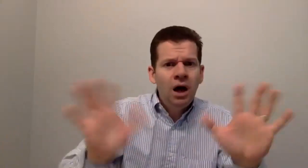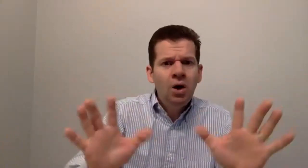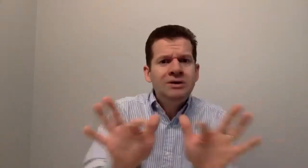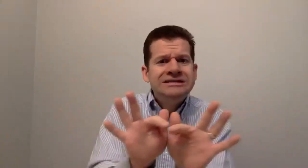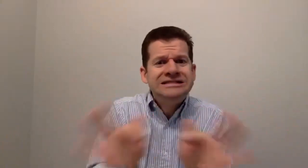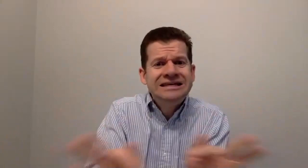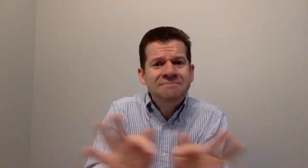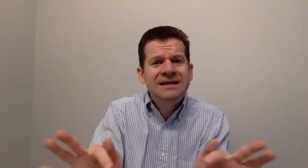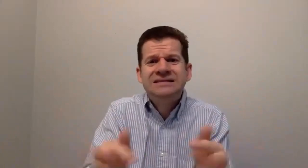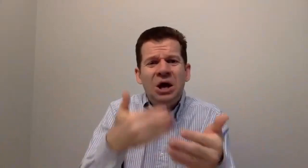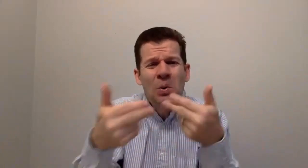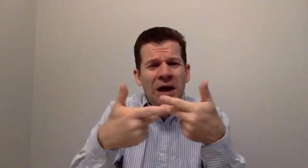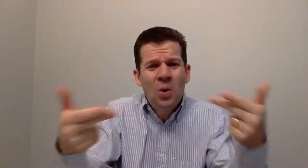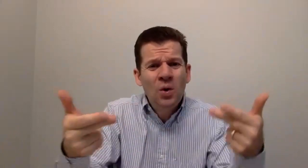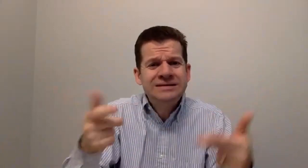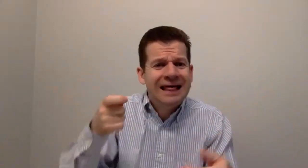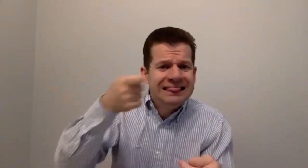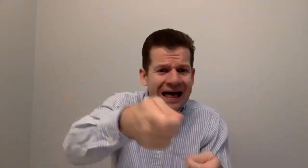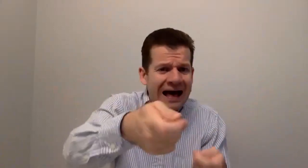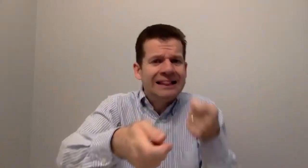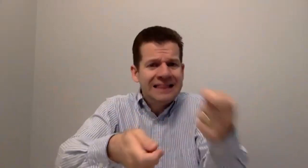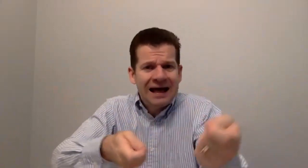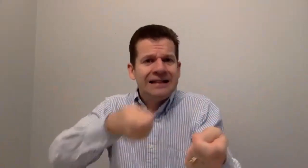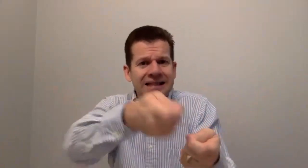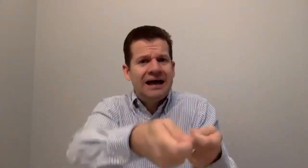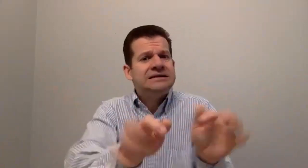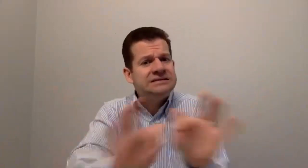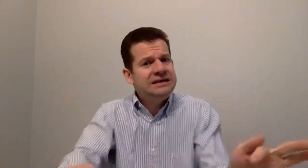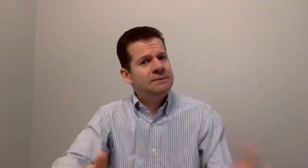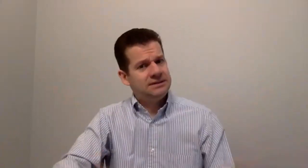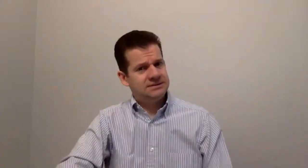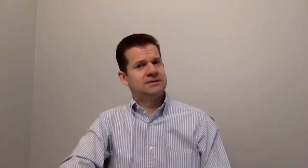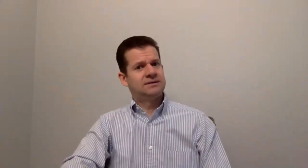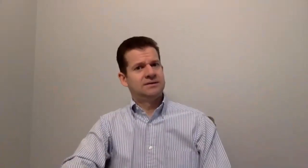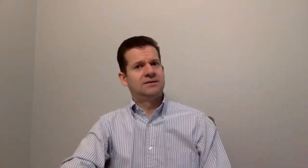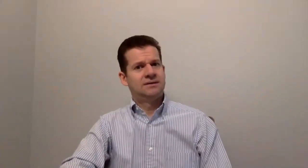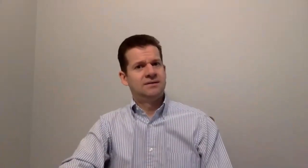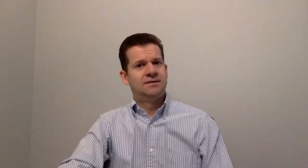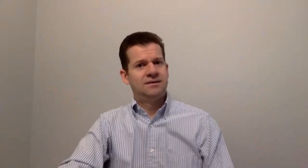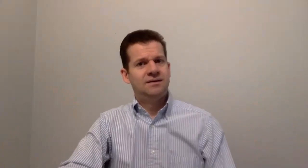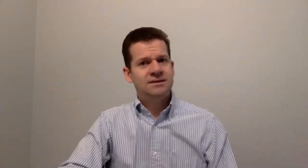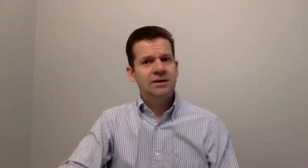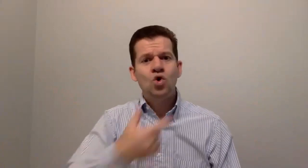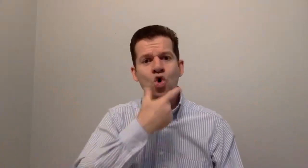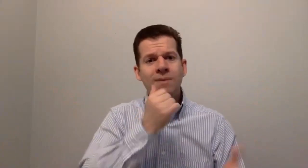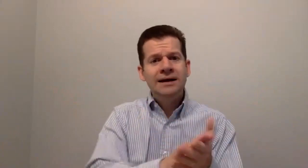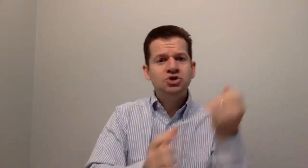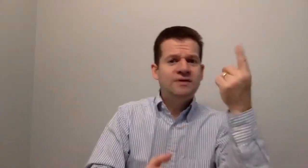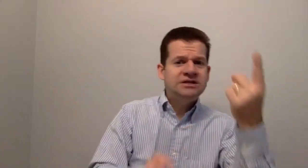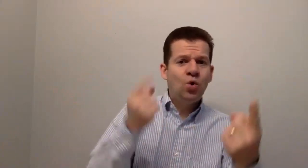Não, simples. Qualquer coisa, dá, simples, certo? Marido, de vez em